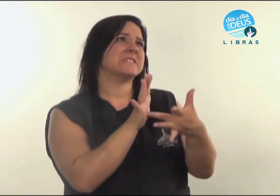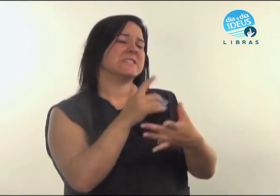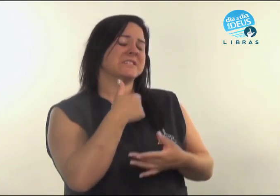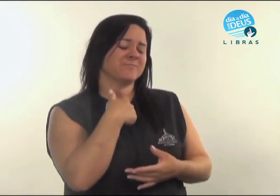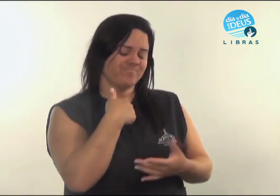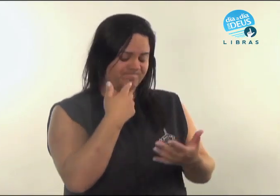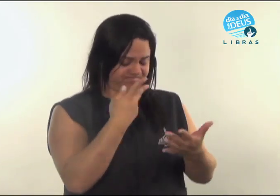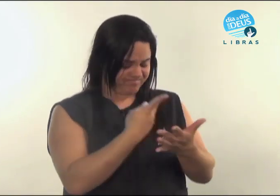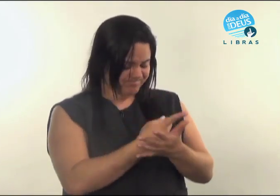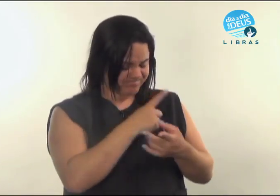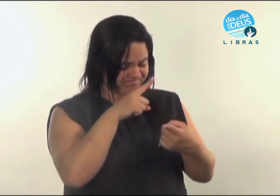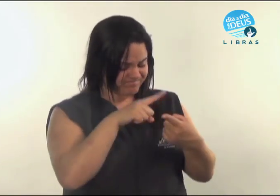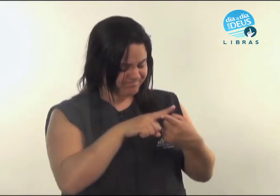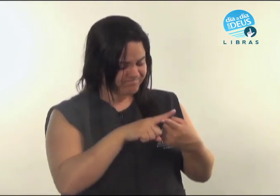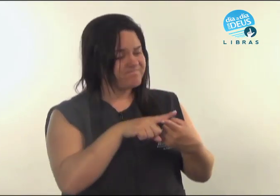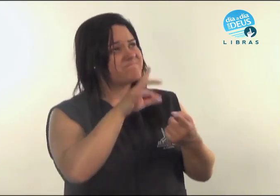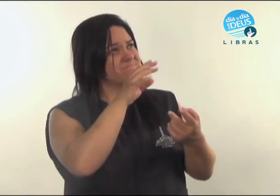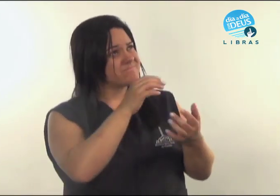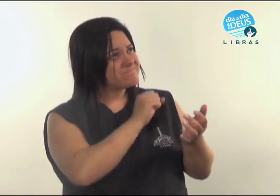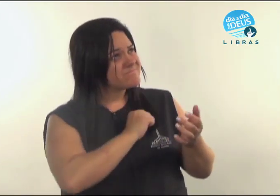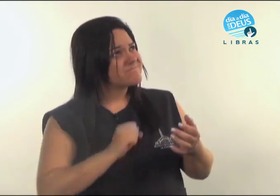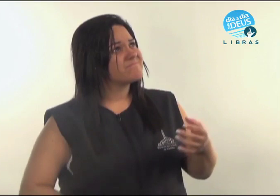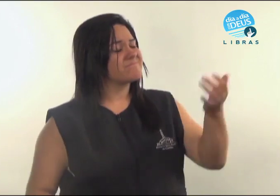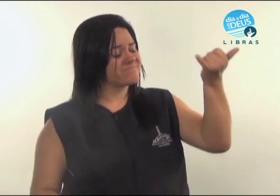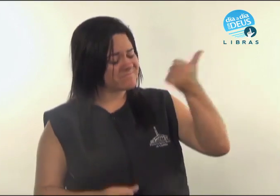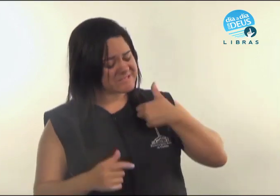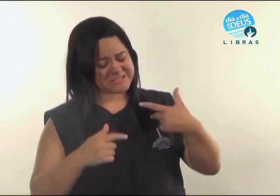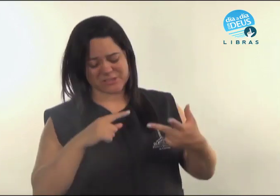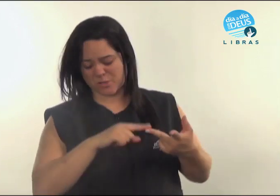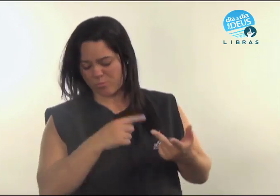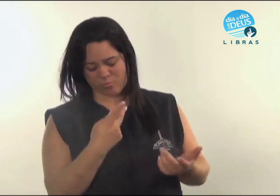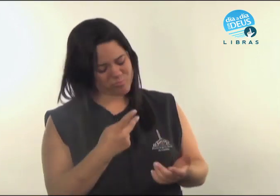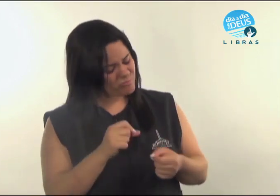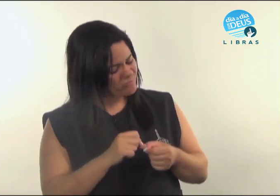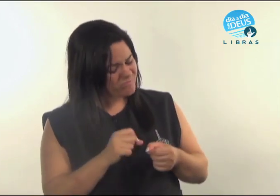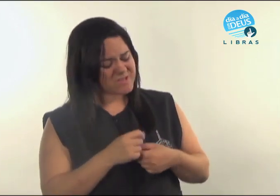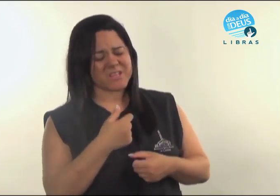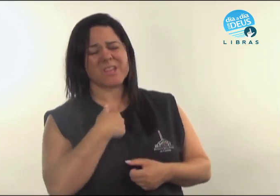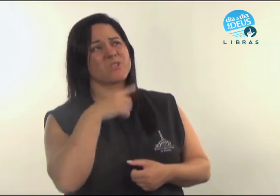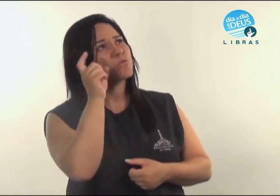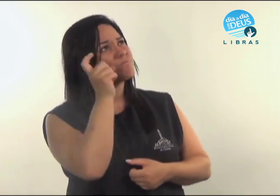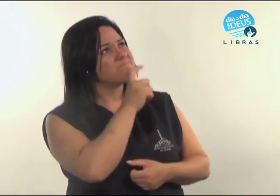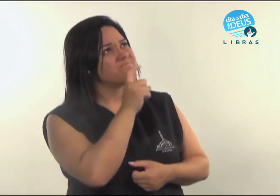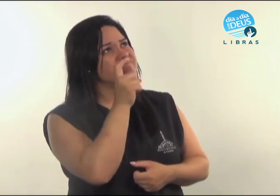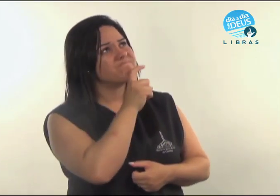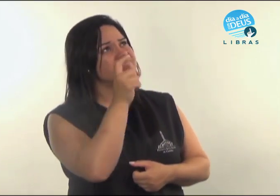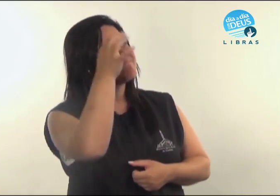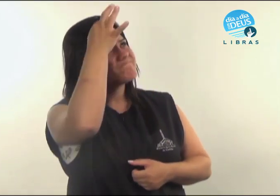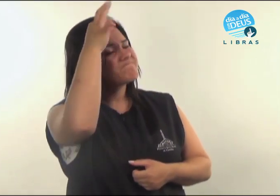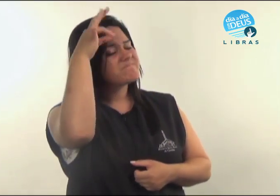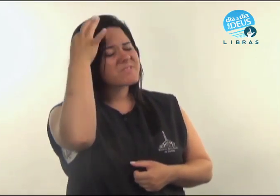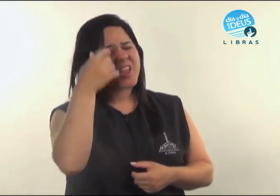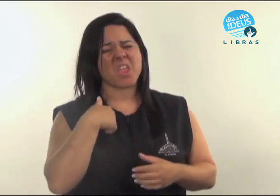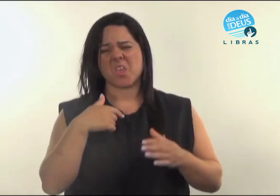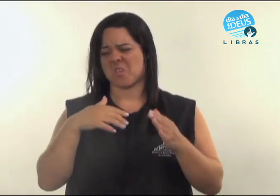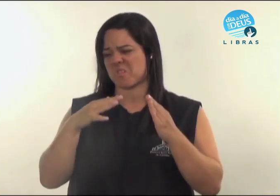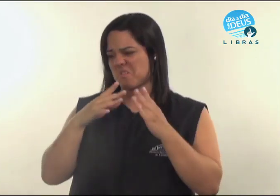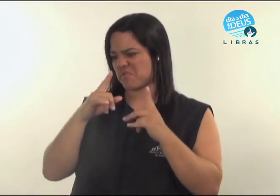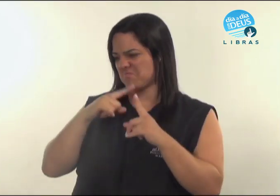Jesus: Jesus, eu tenho falhado com o Senhor nisso, o Senhor tem me falado isso, eu não tenho feito, eu tenho mentido ao teu